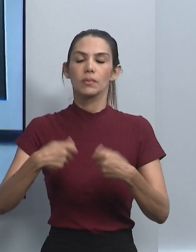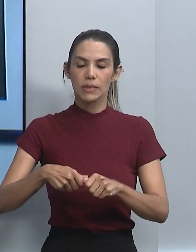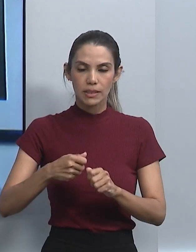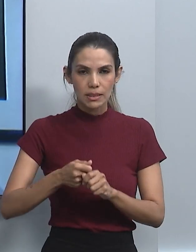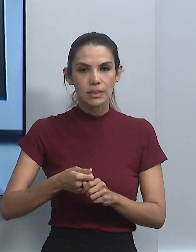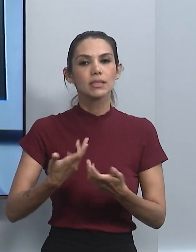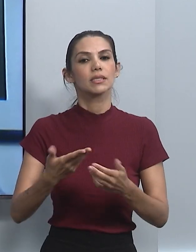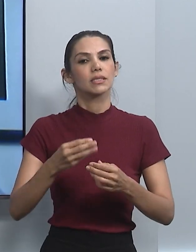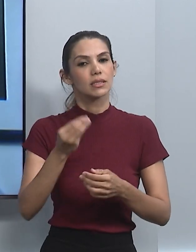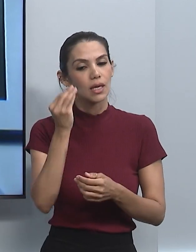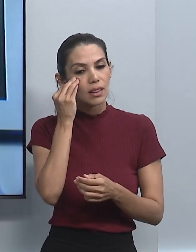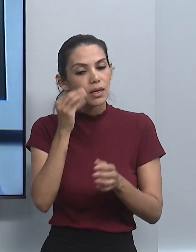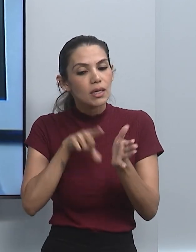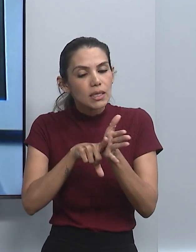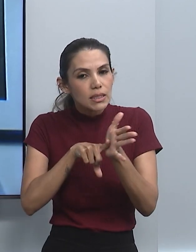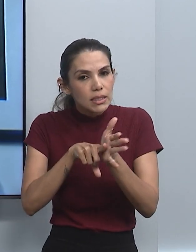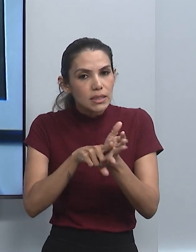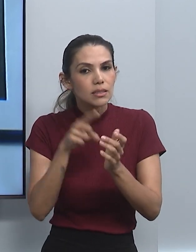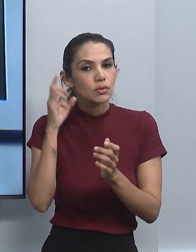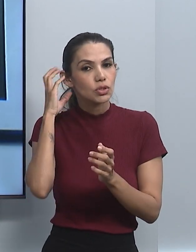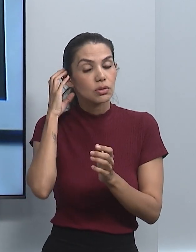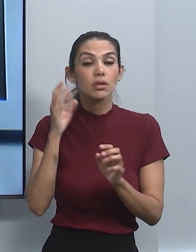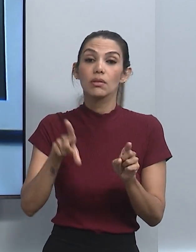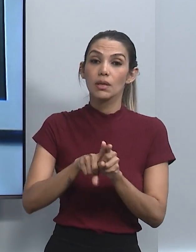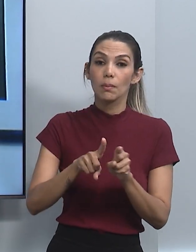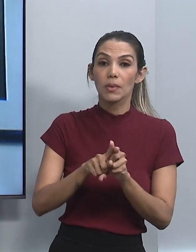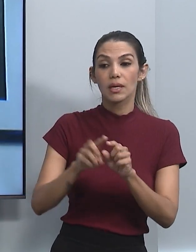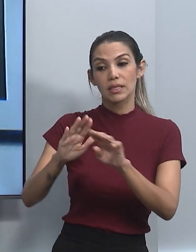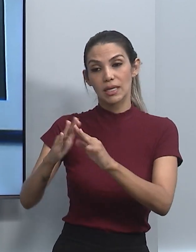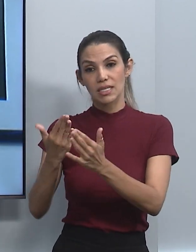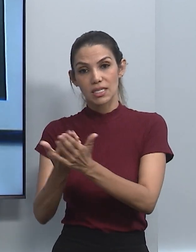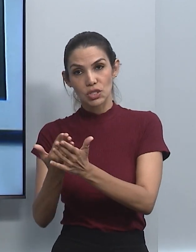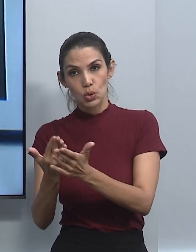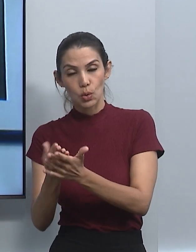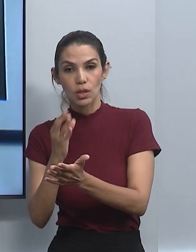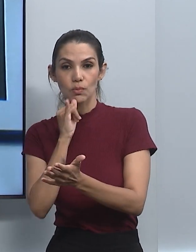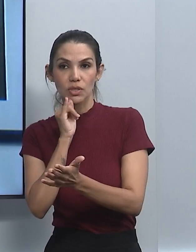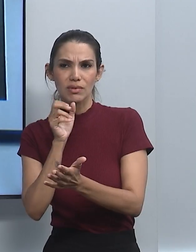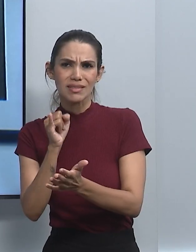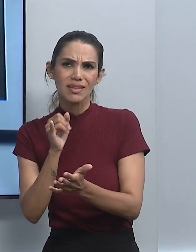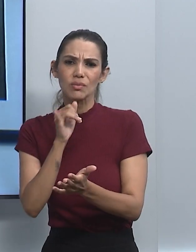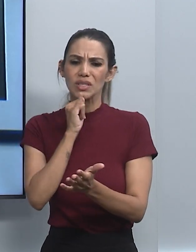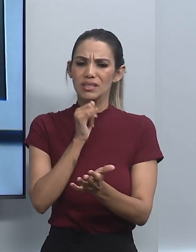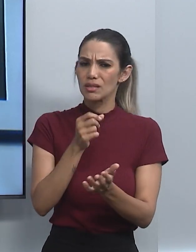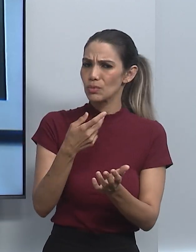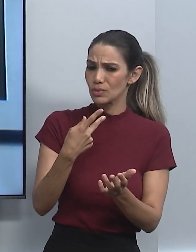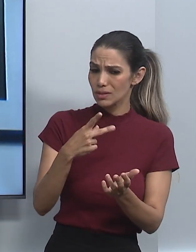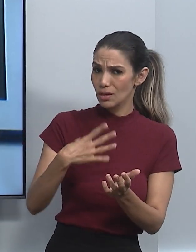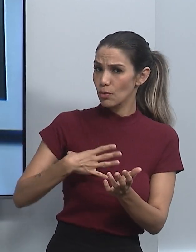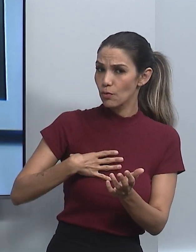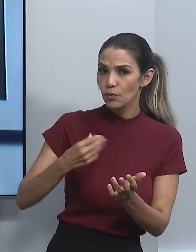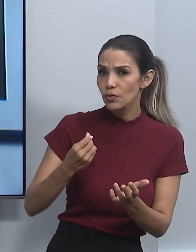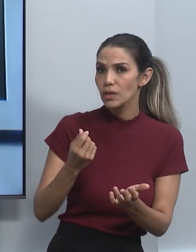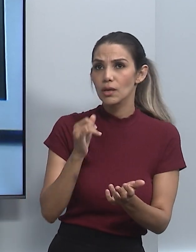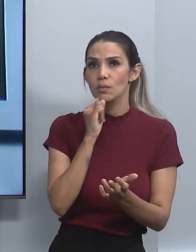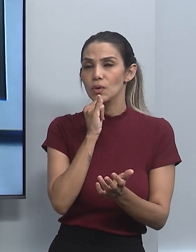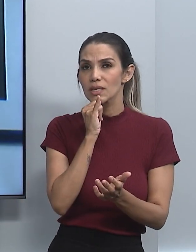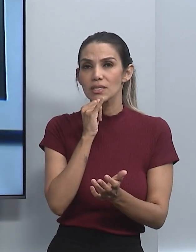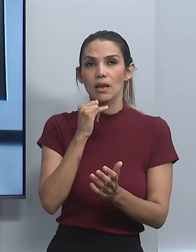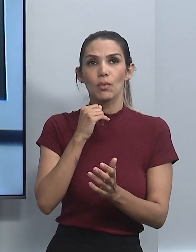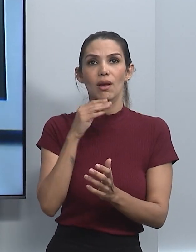fase escolar. Sua criança já está com dificuldade de compreender, sua criança está com dificuldade de desenvolver